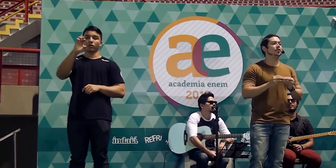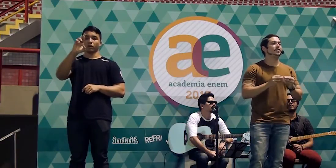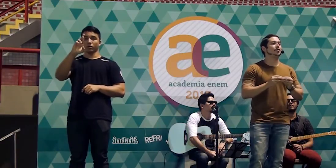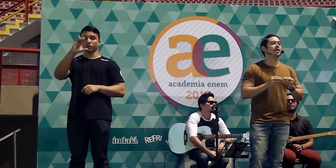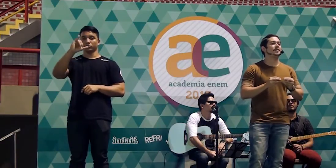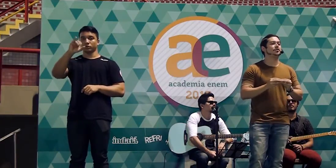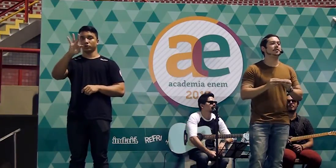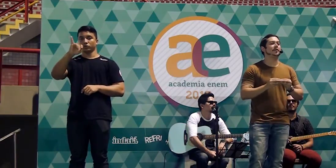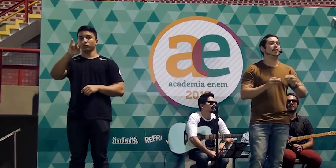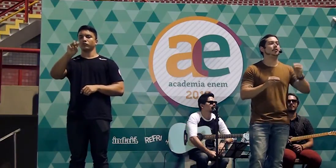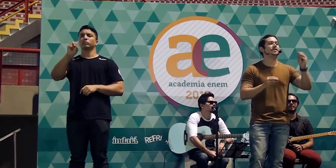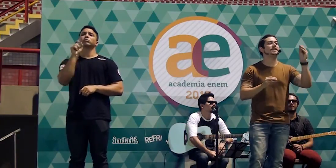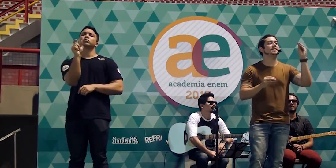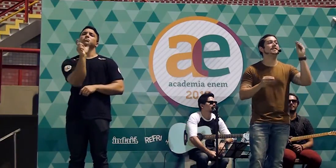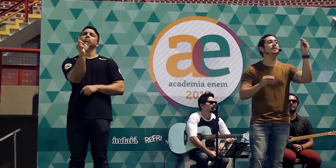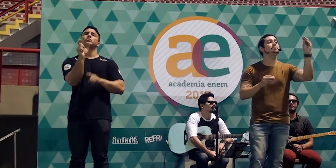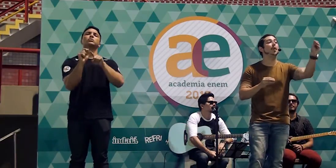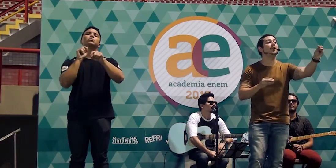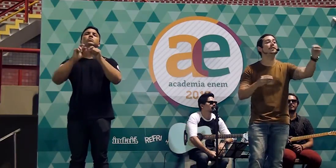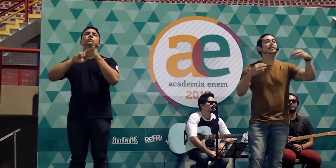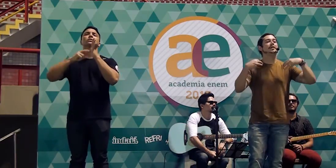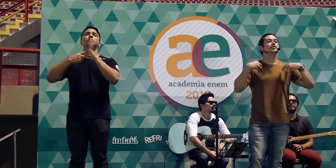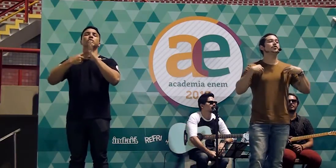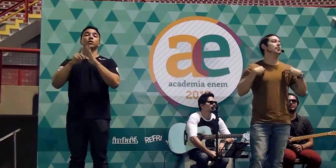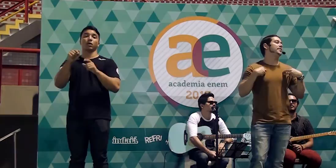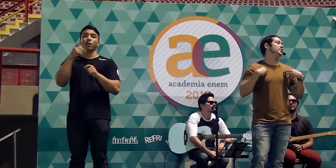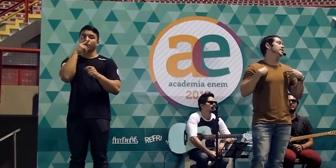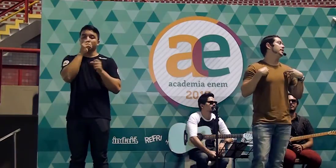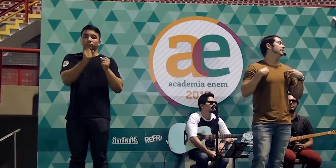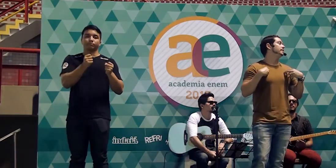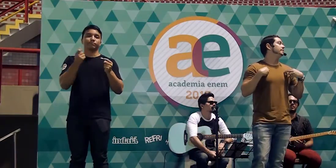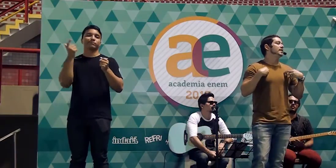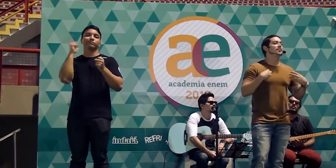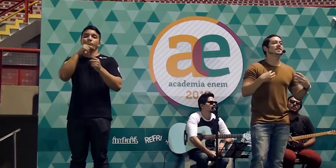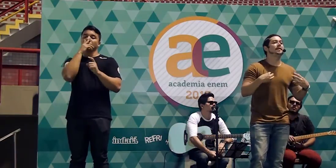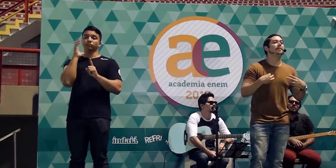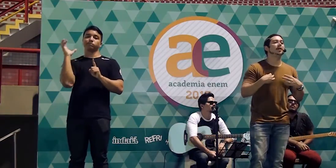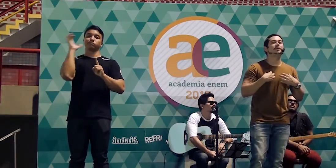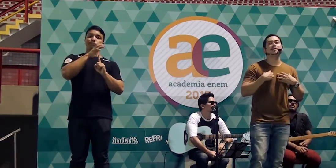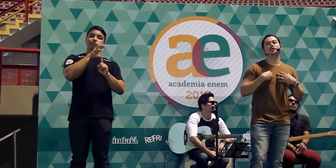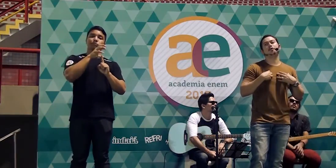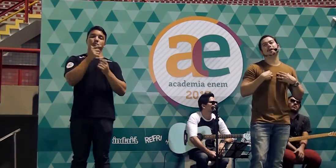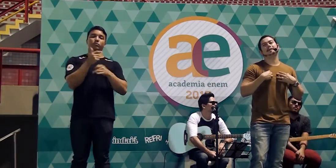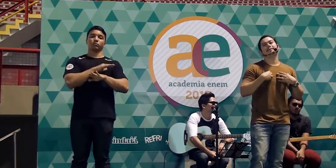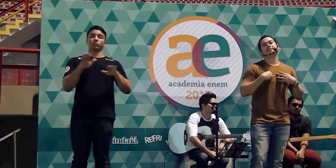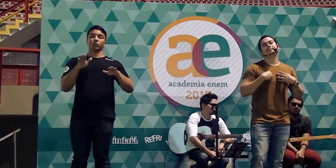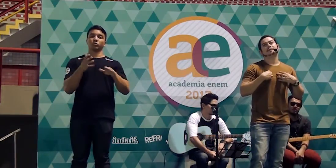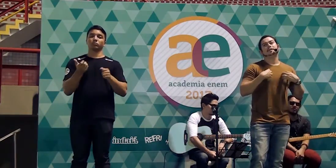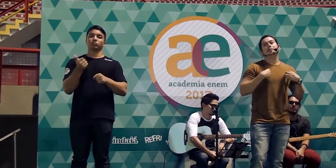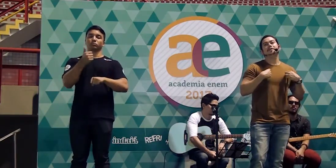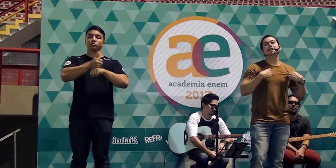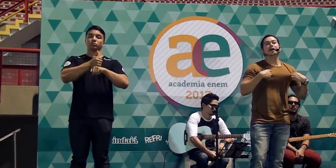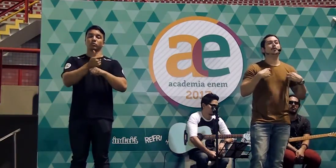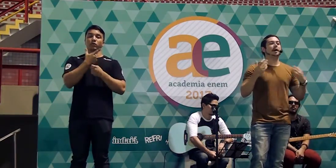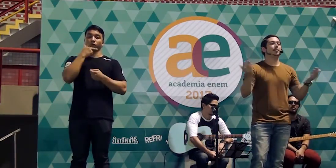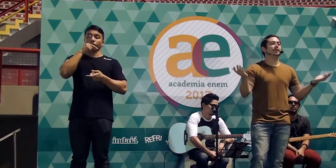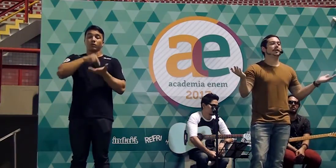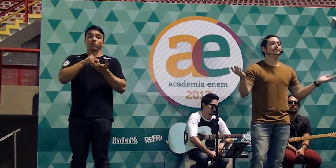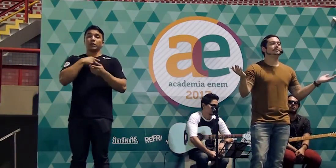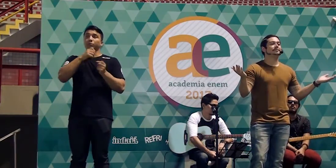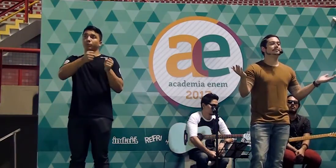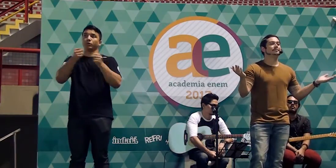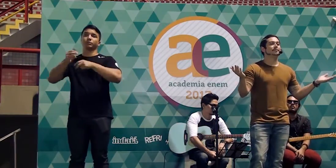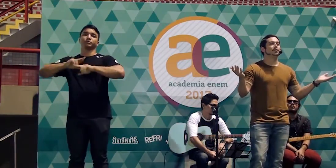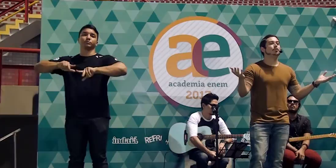Coercitivo. O que é uma coisa coercitiva? É uma coisa que se impõe sobre você. Você não tem escolha. Senão não era